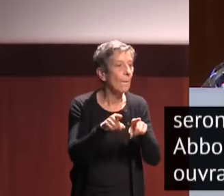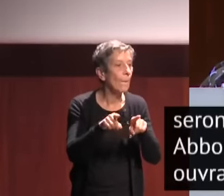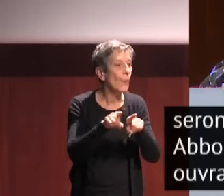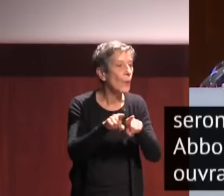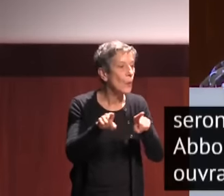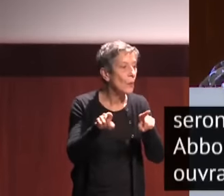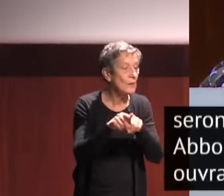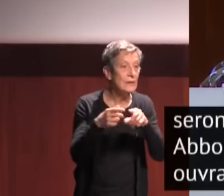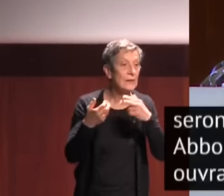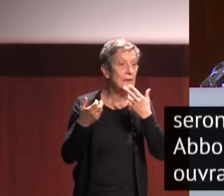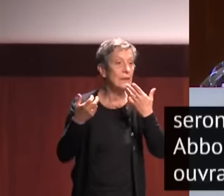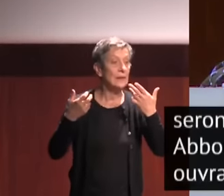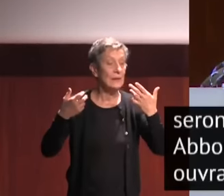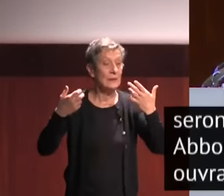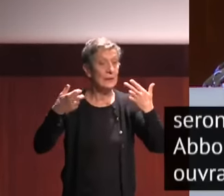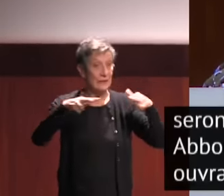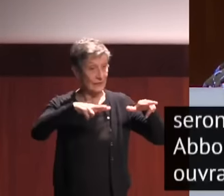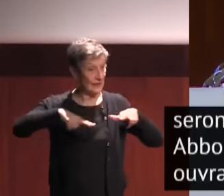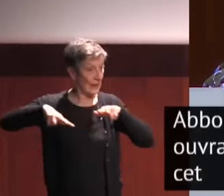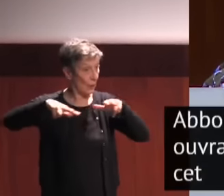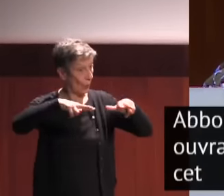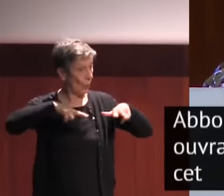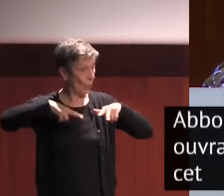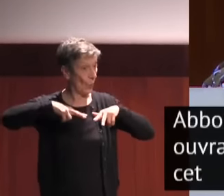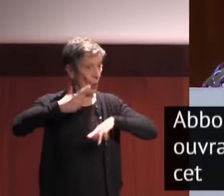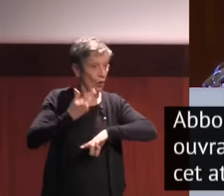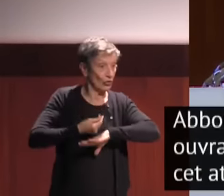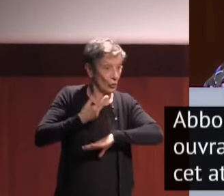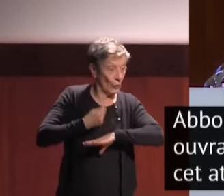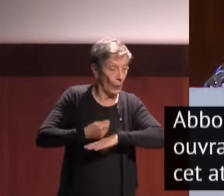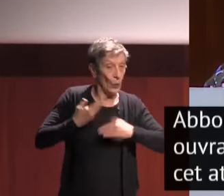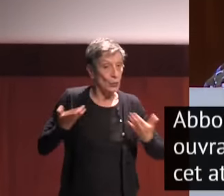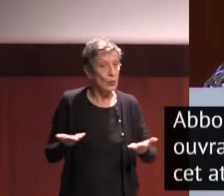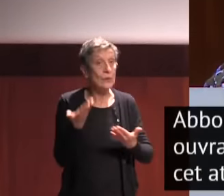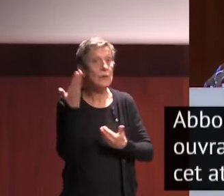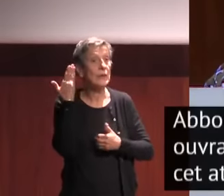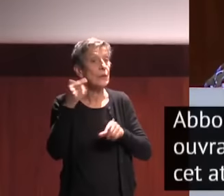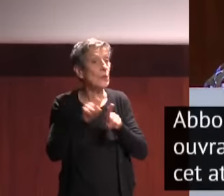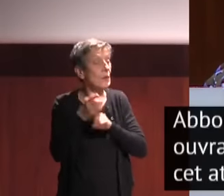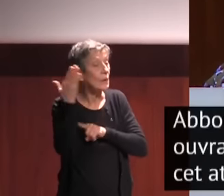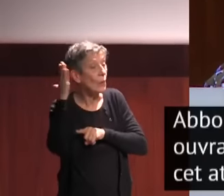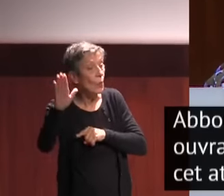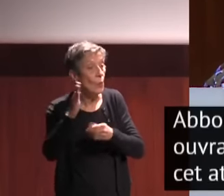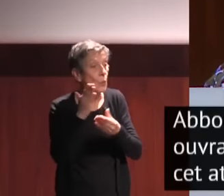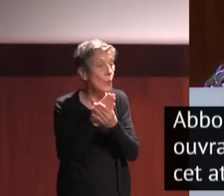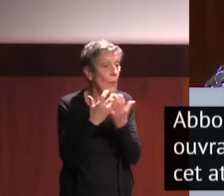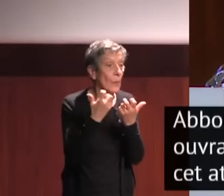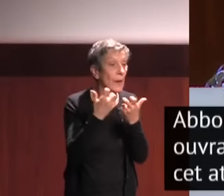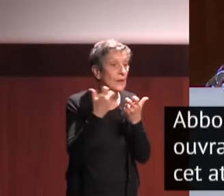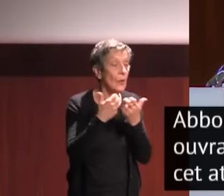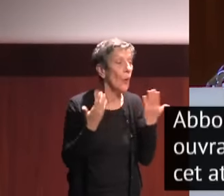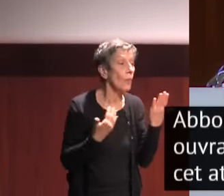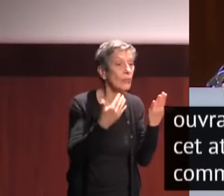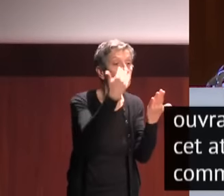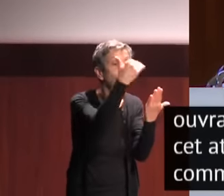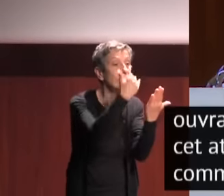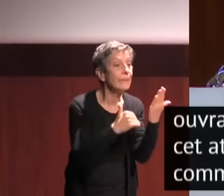la vidéo de cet atelier et tous les autres documents qui l'accompagnent, comme la bibliographie de l'atelier du